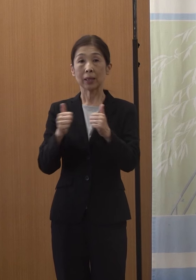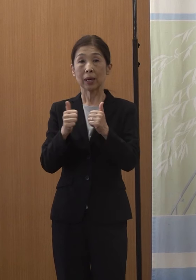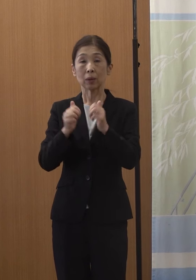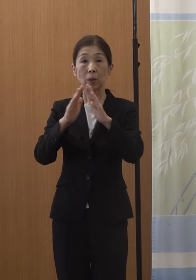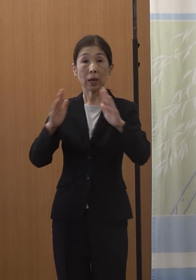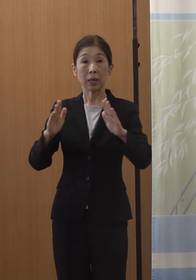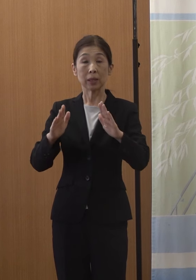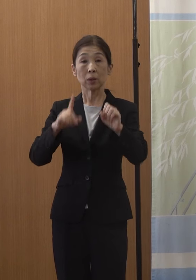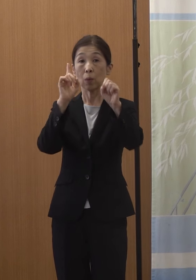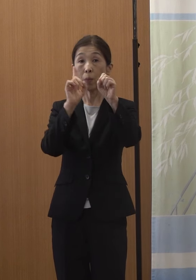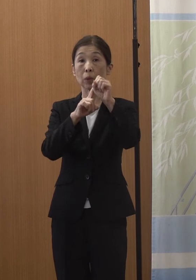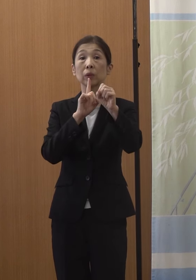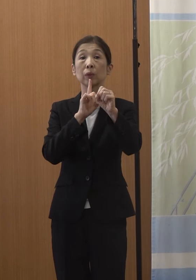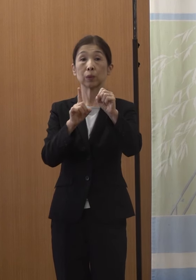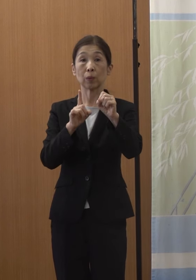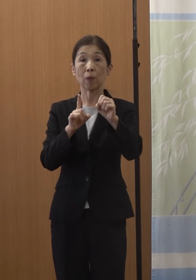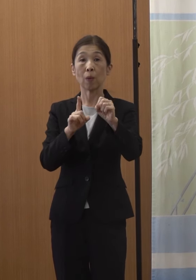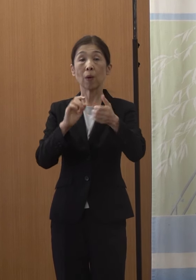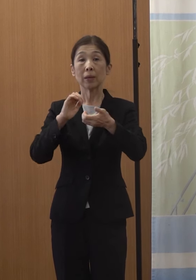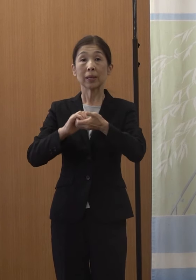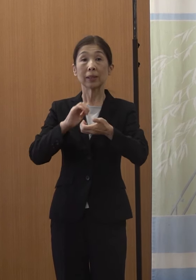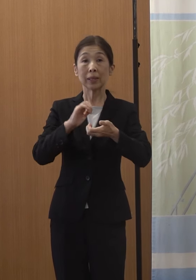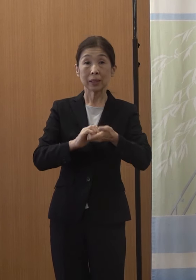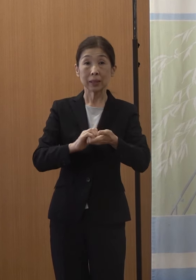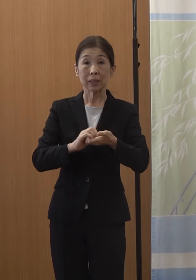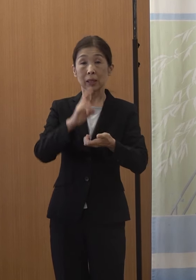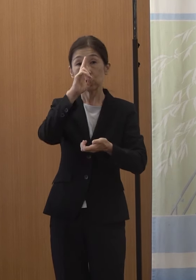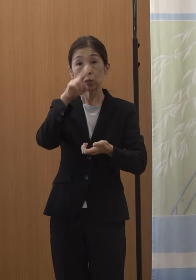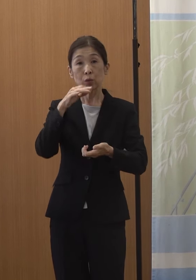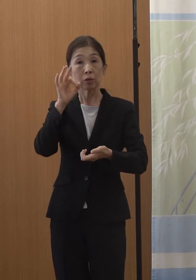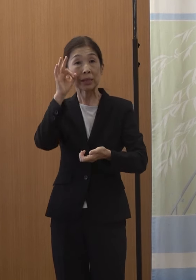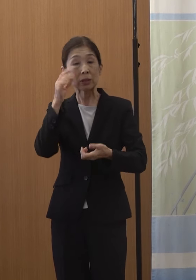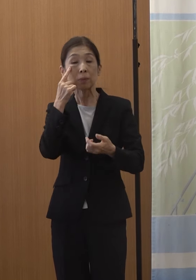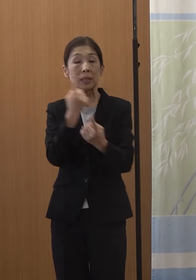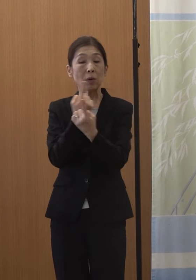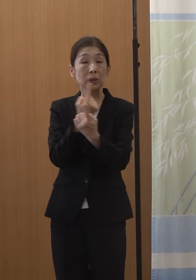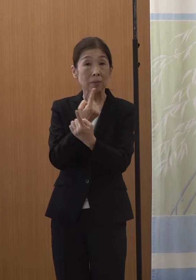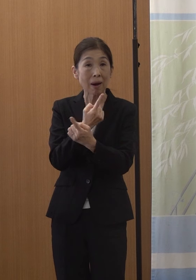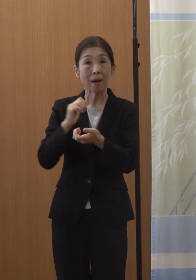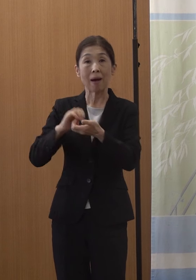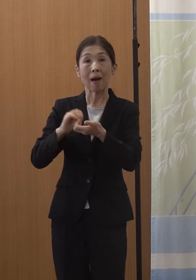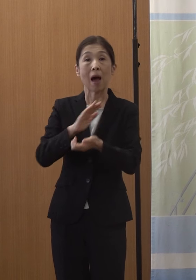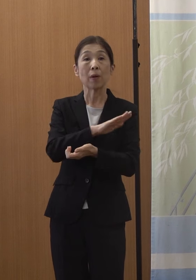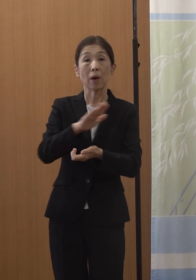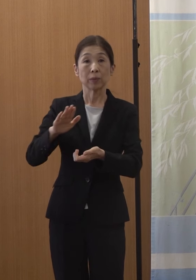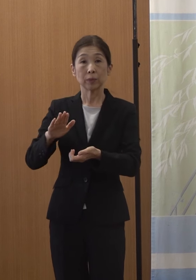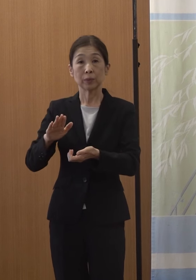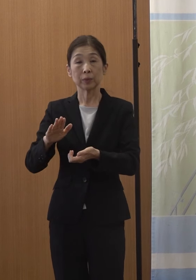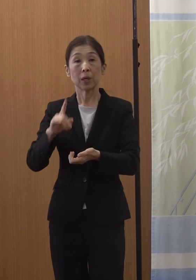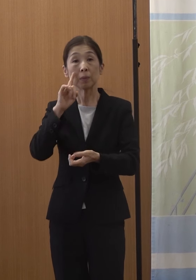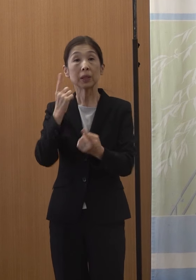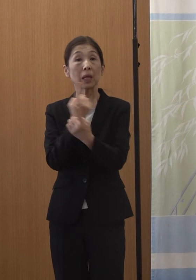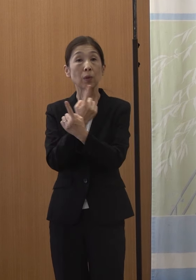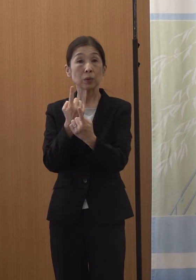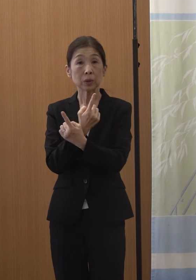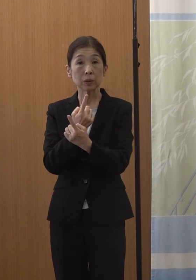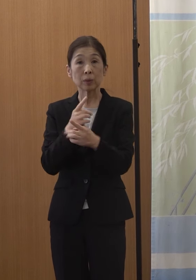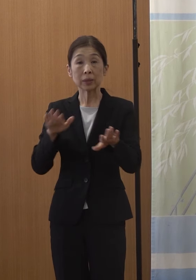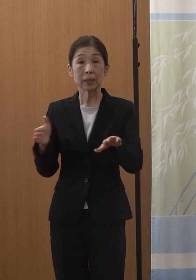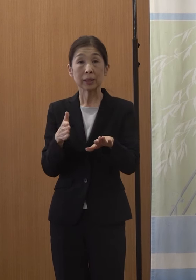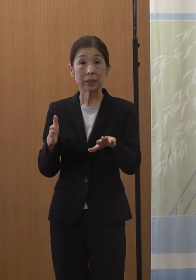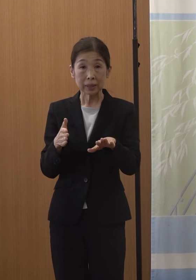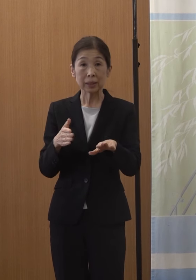行った趣旨としては、定例的に給食費の見直しをしてきております。それの給食費の見直しをここ数年